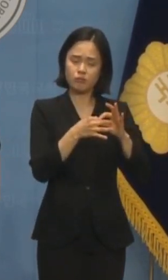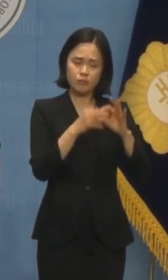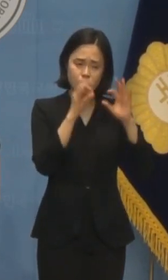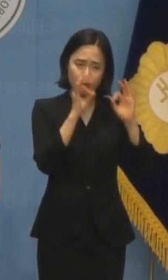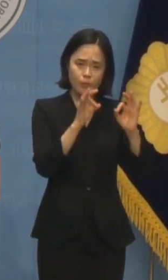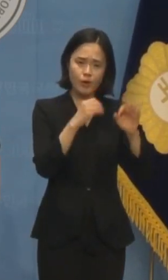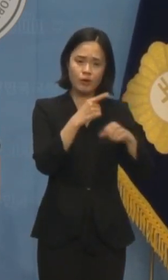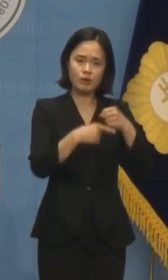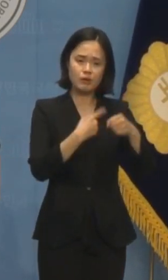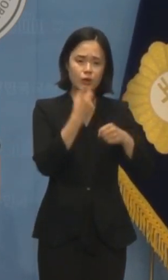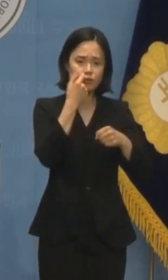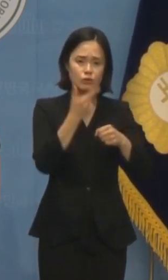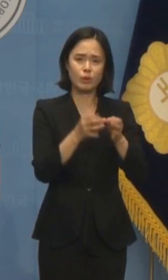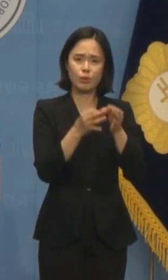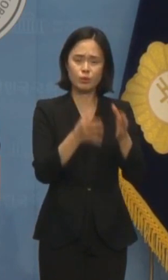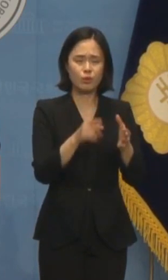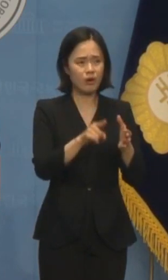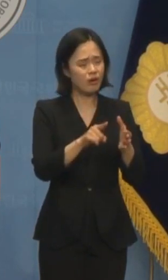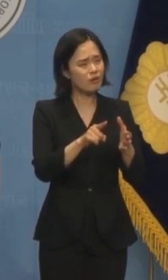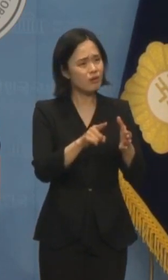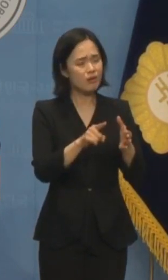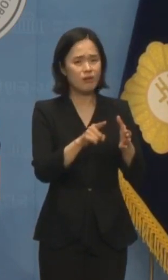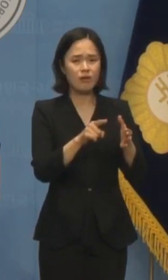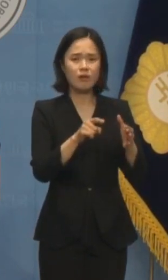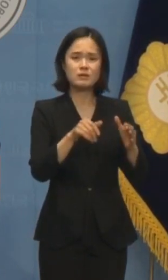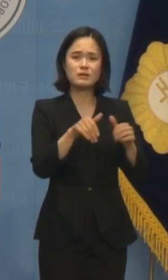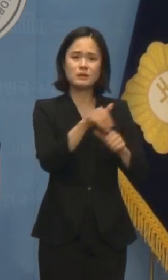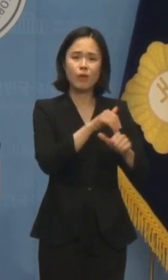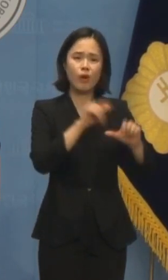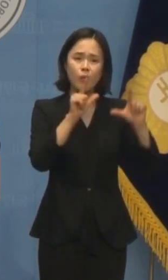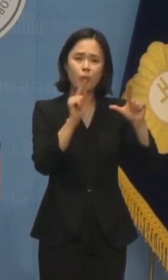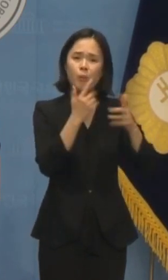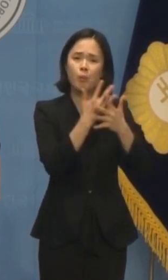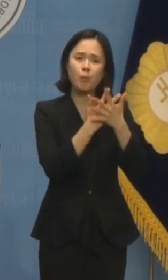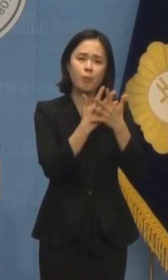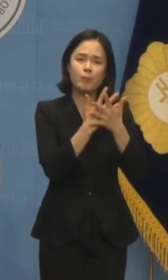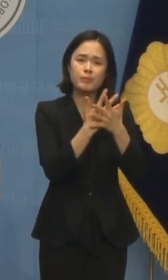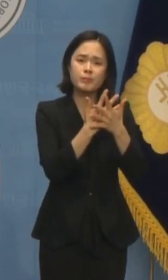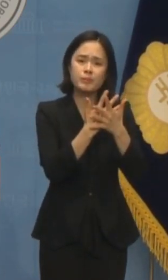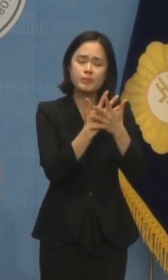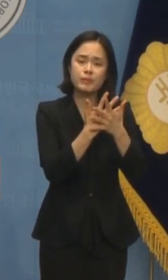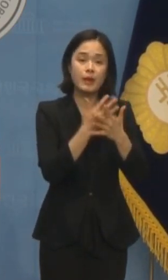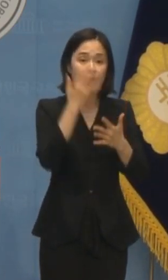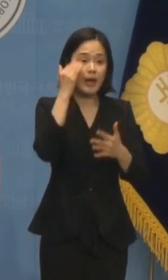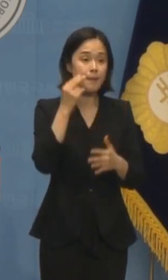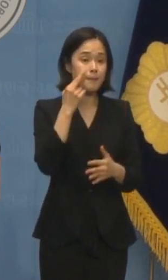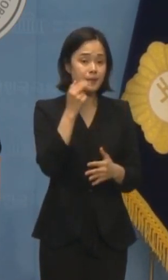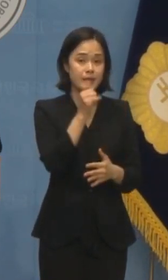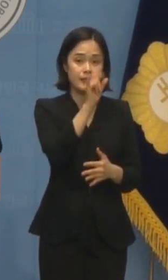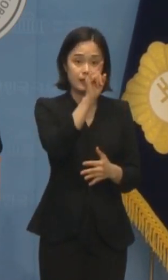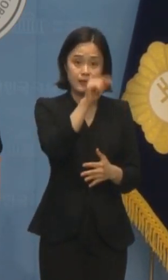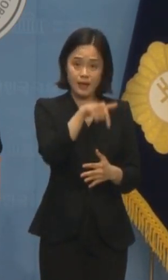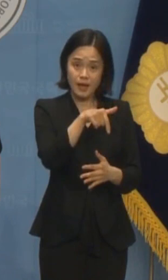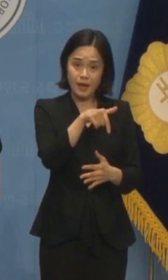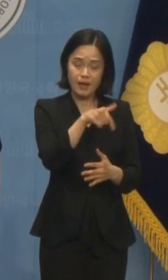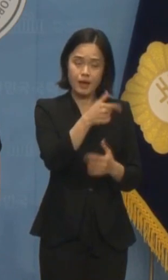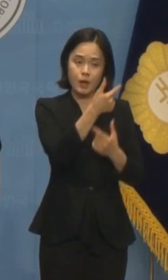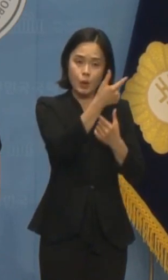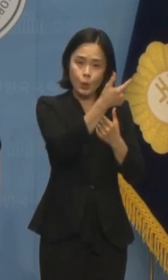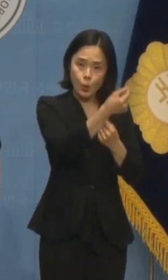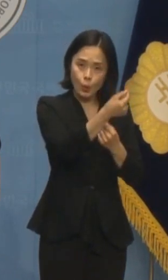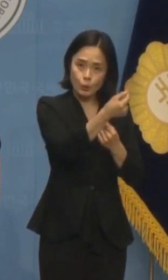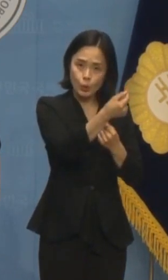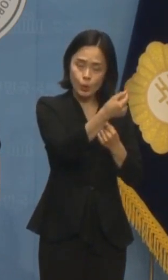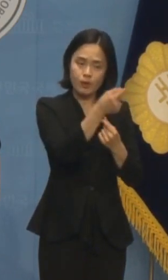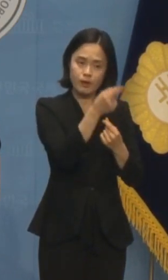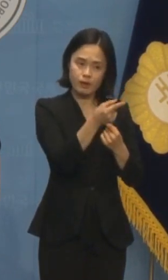대통령은 조선일보와의 인터뷰에서 한미의 핵 공동 연습 가능성을 언급했지만